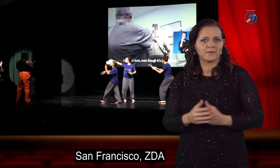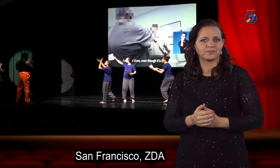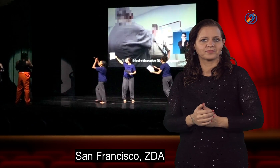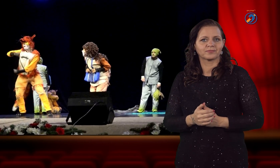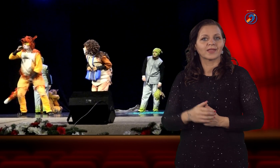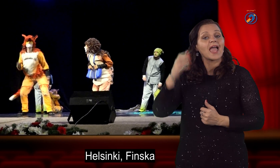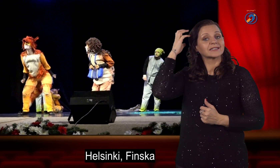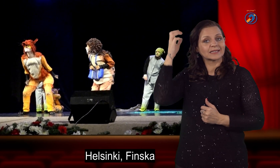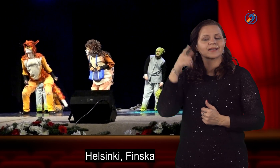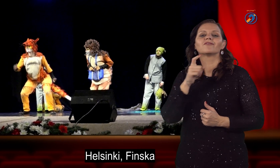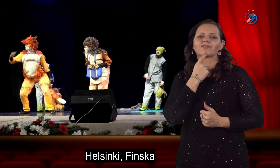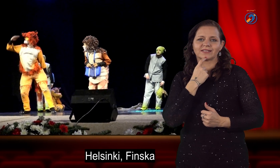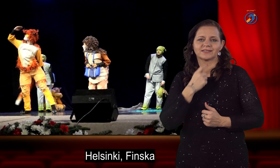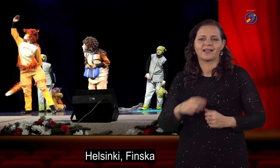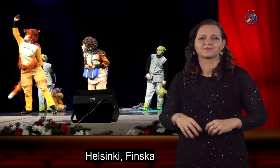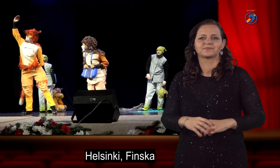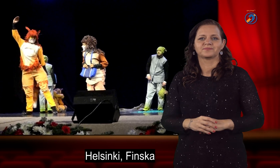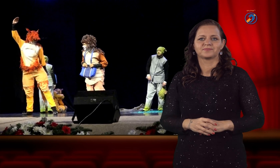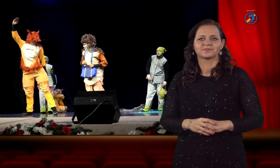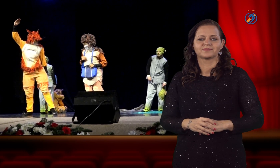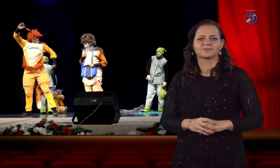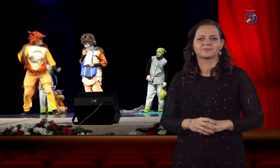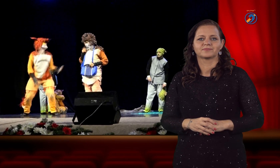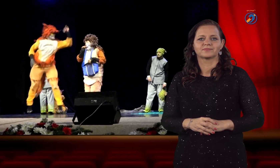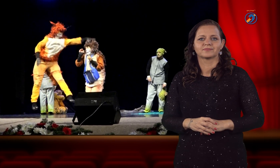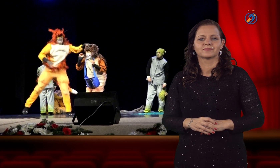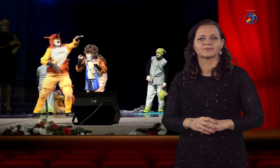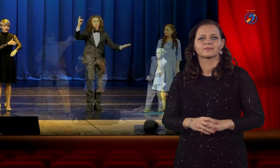ZDA, Helsinki, Finska.